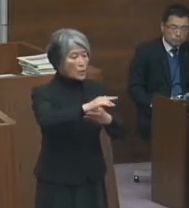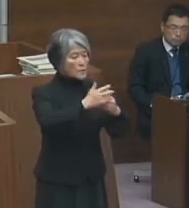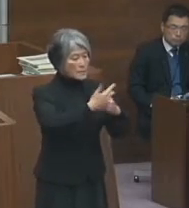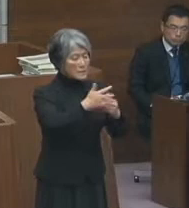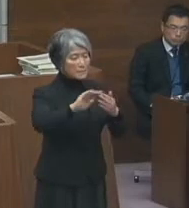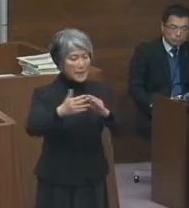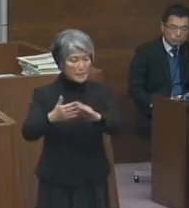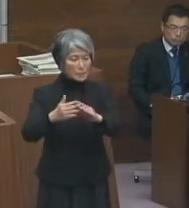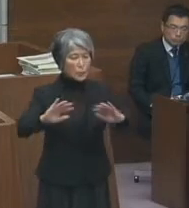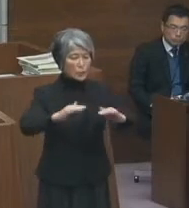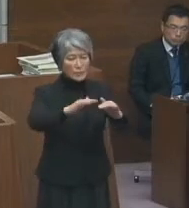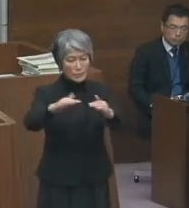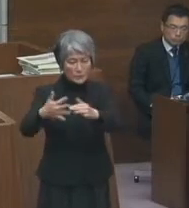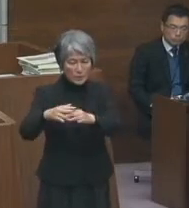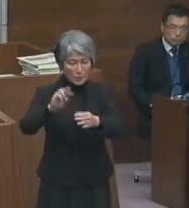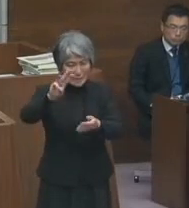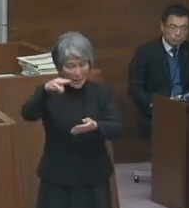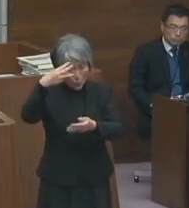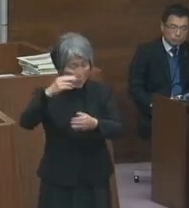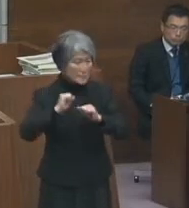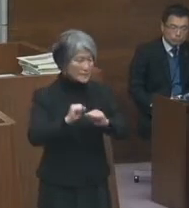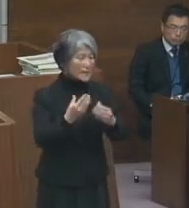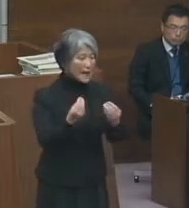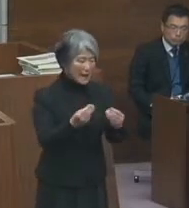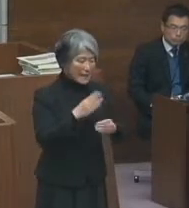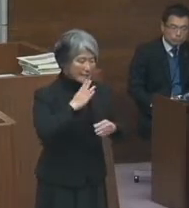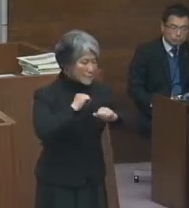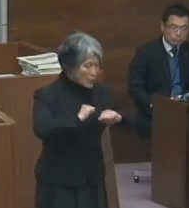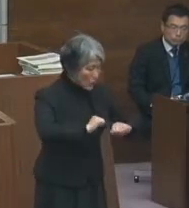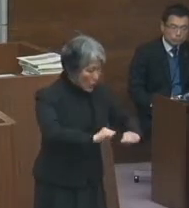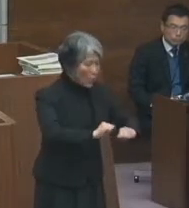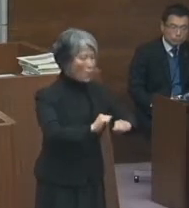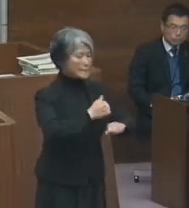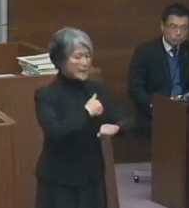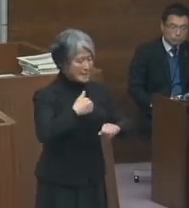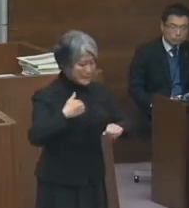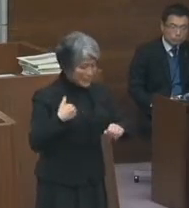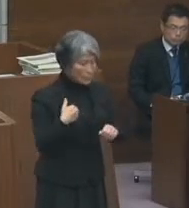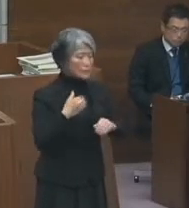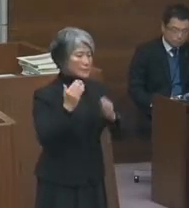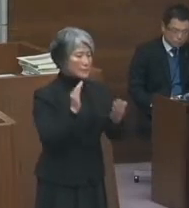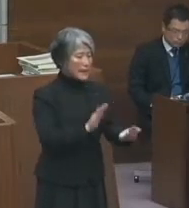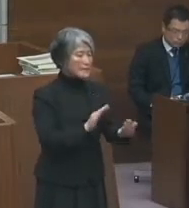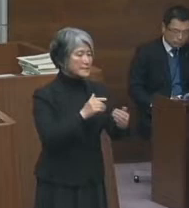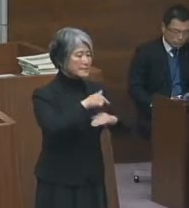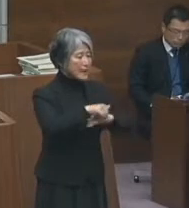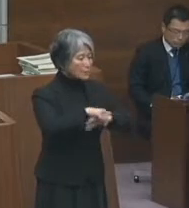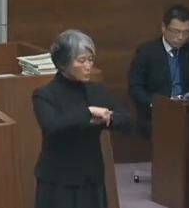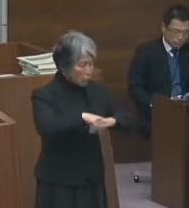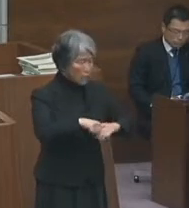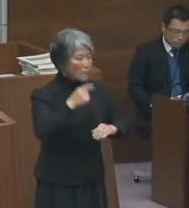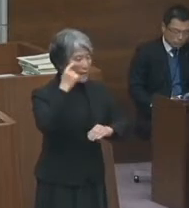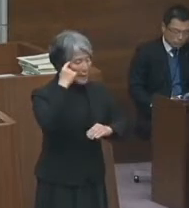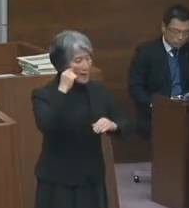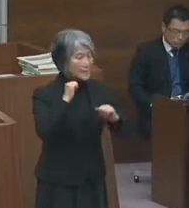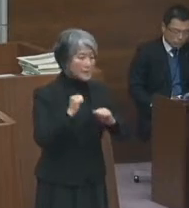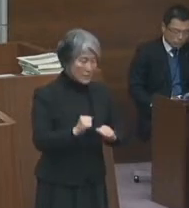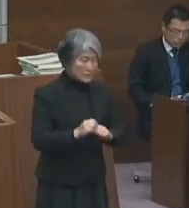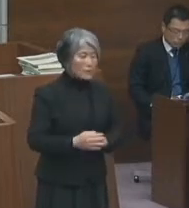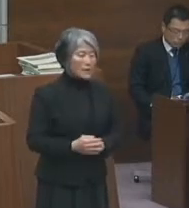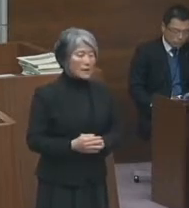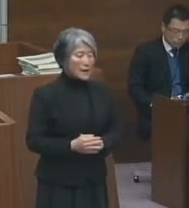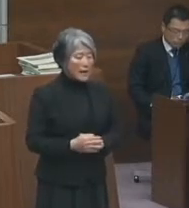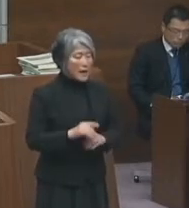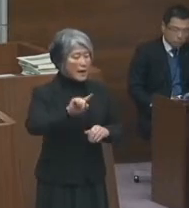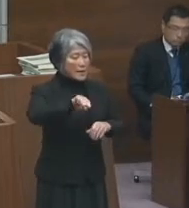として実効性のある取り組みを検討してまいりたいと、このように考えております。議員からご発言ございました百条委員会の設置につ